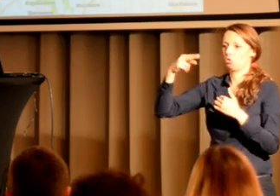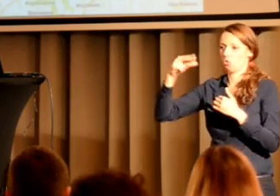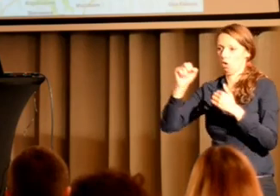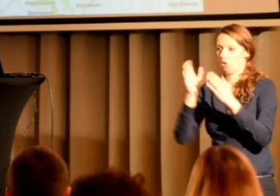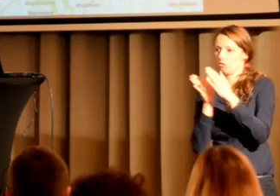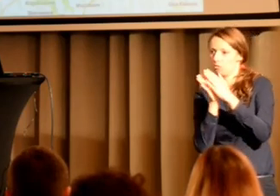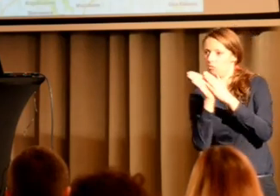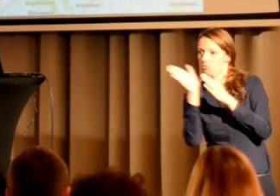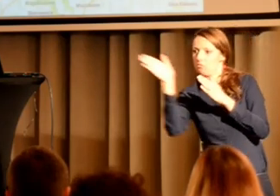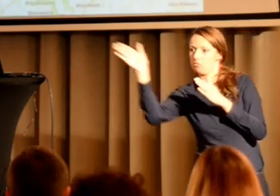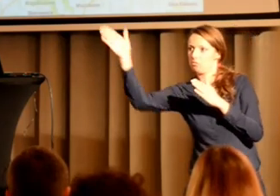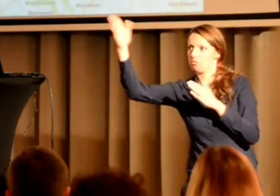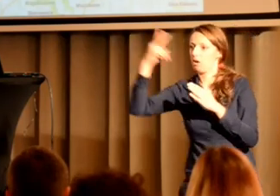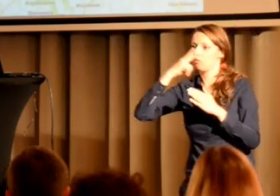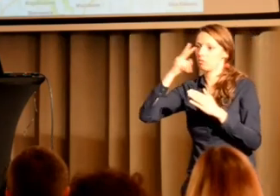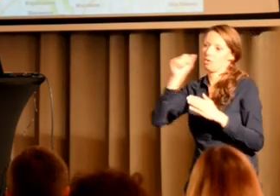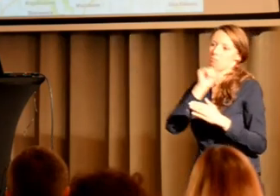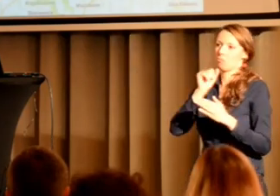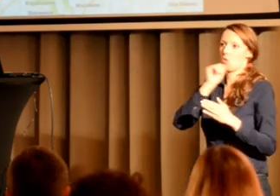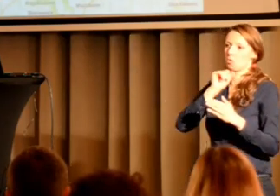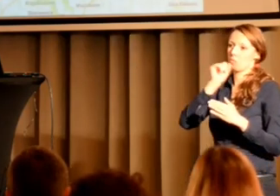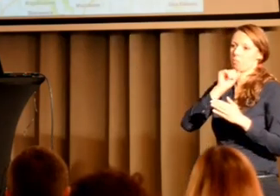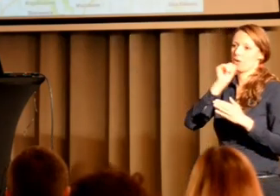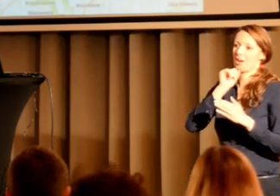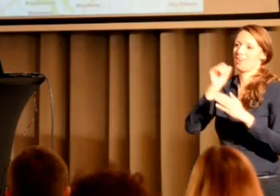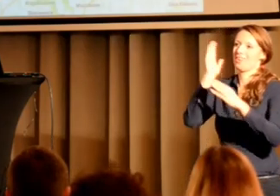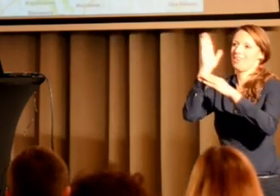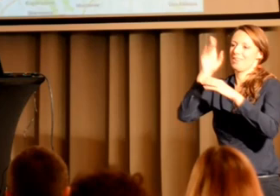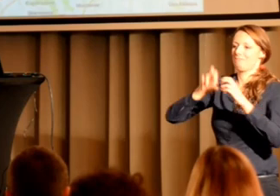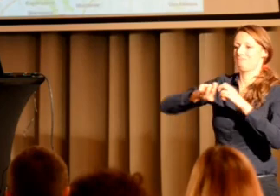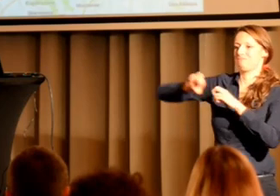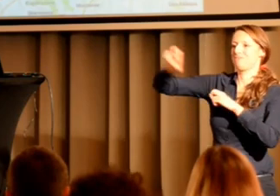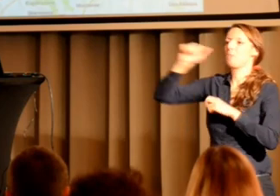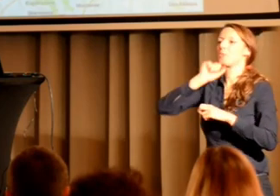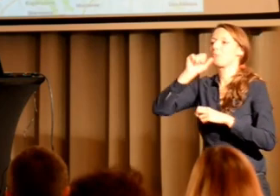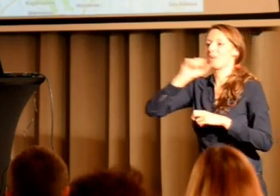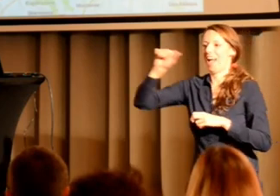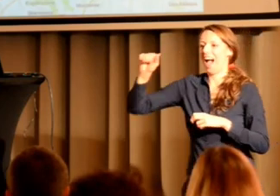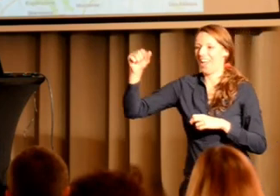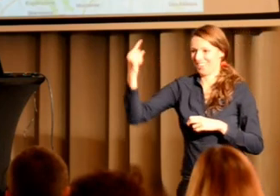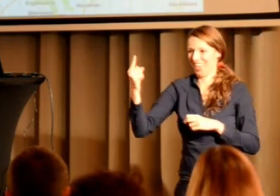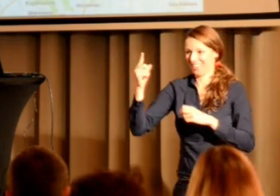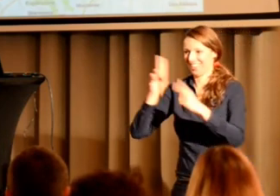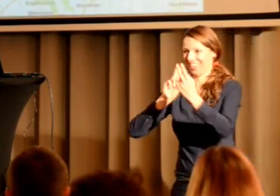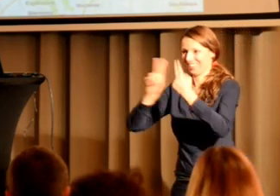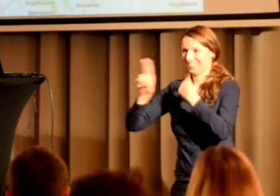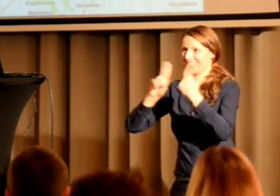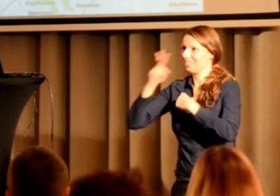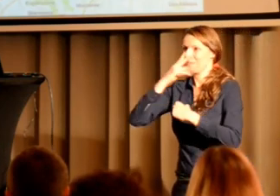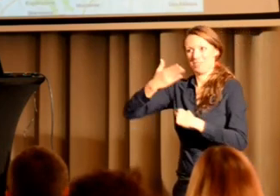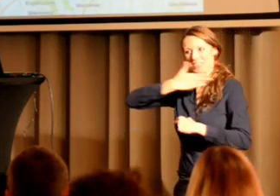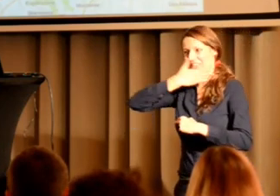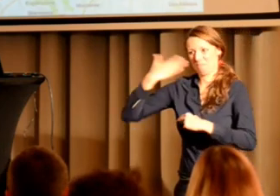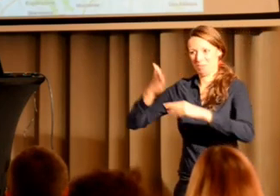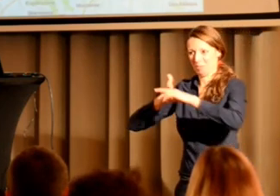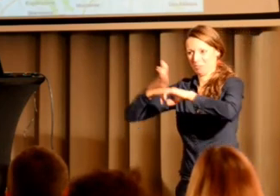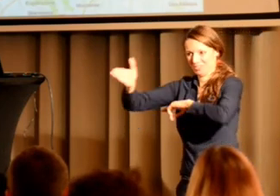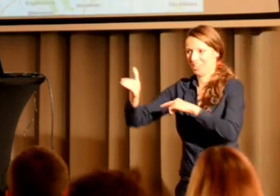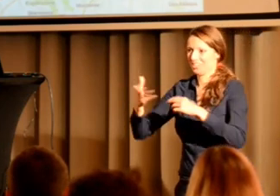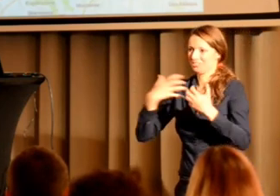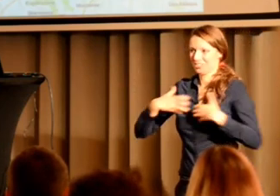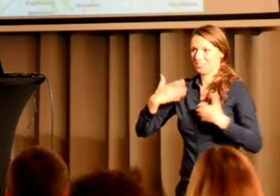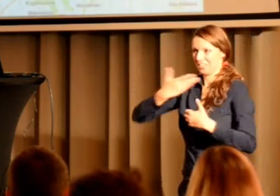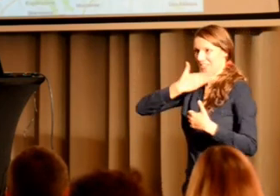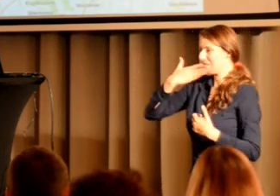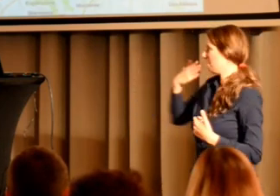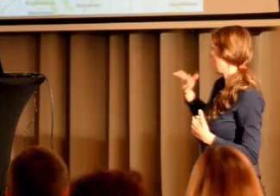północ i obecnie próbuje przedrzeć się przez A1, ale tam akurat przejścia zwierząt nie ma, troszeczkę wyżej są tutaj, w tym miejscu są piękne przejścia